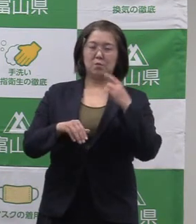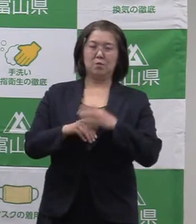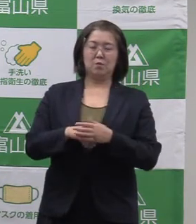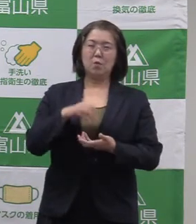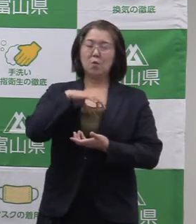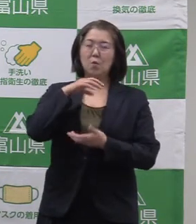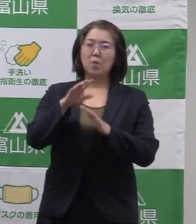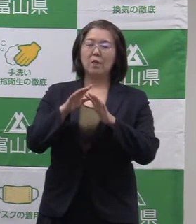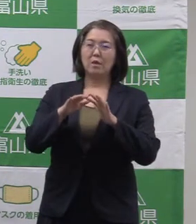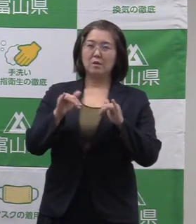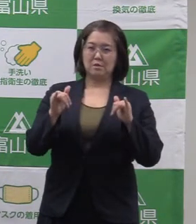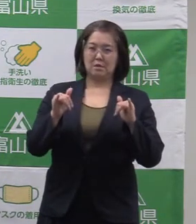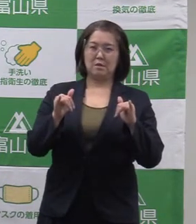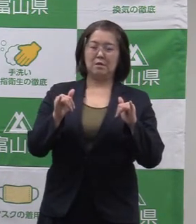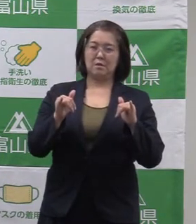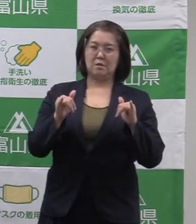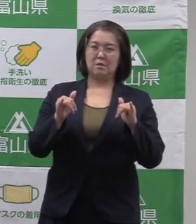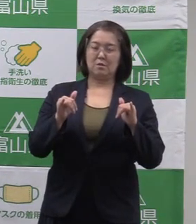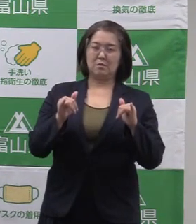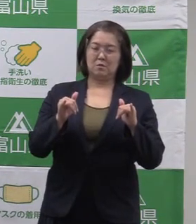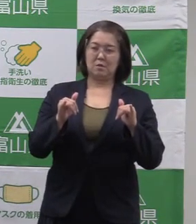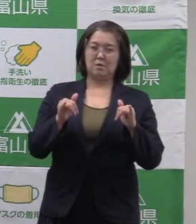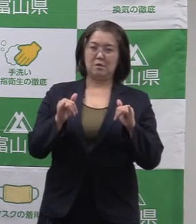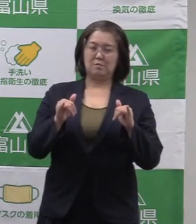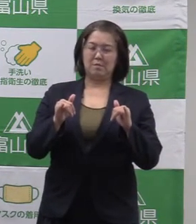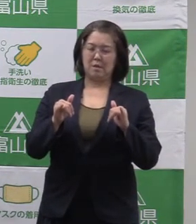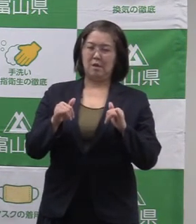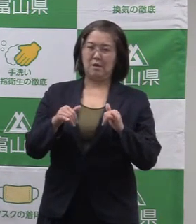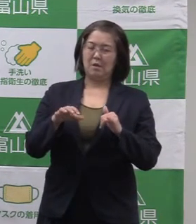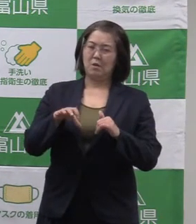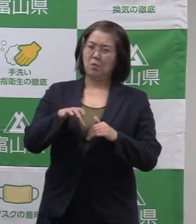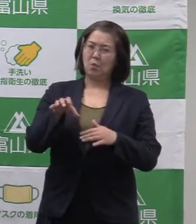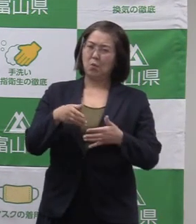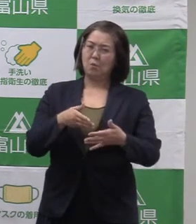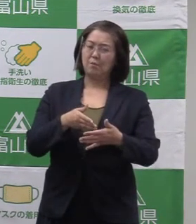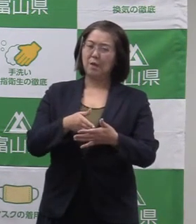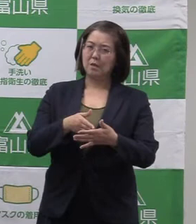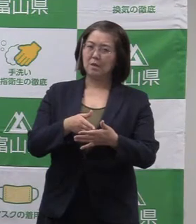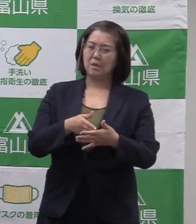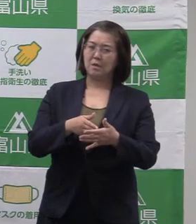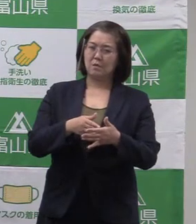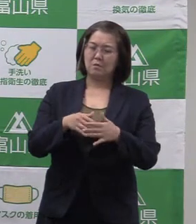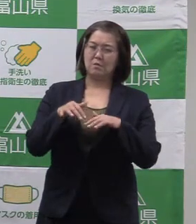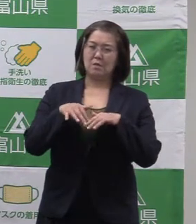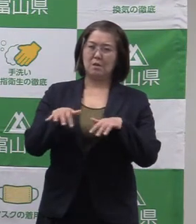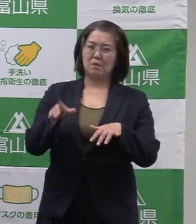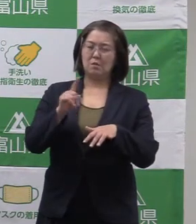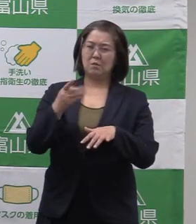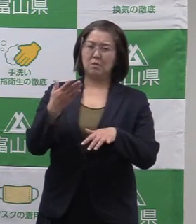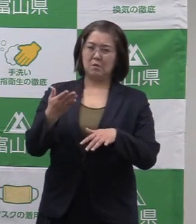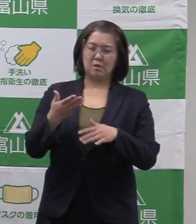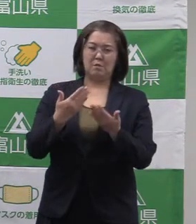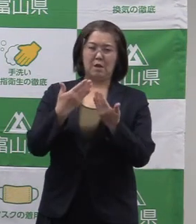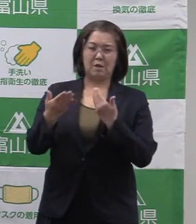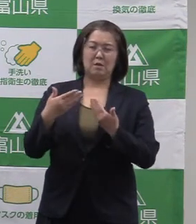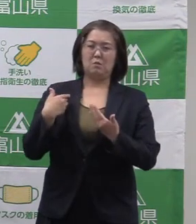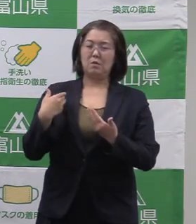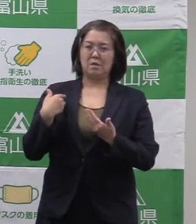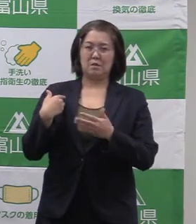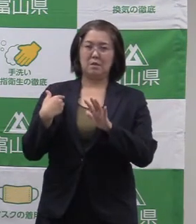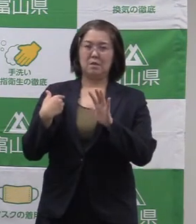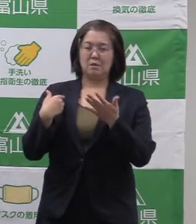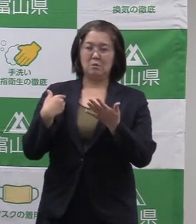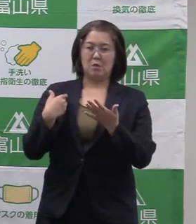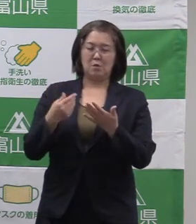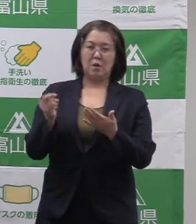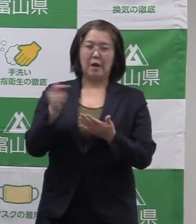者と、影響まだどこまで出るのかってはっきりしないところありますけれども、前倒しされる考え